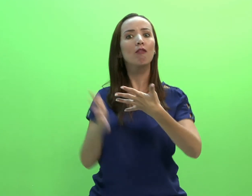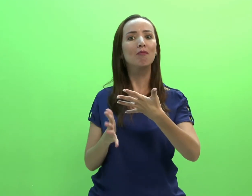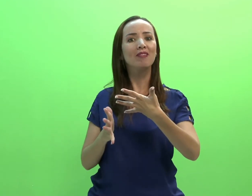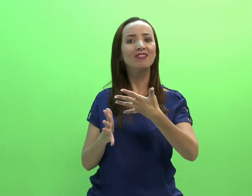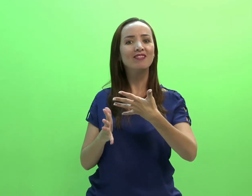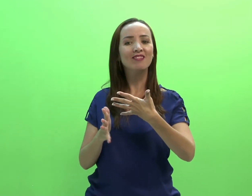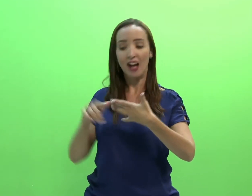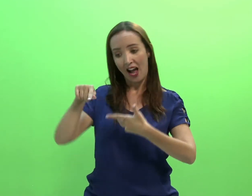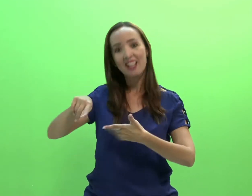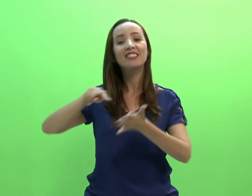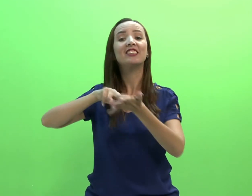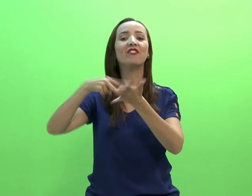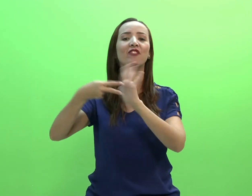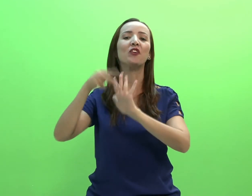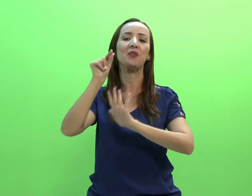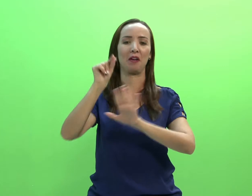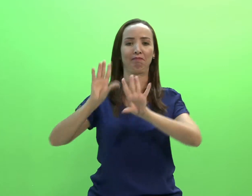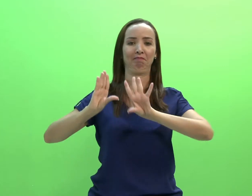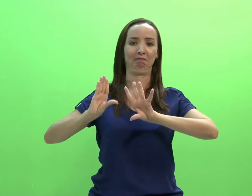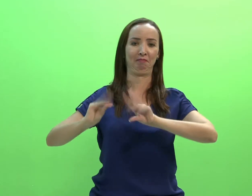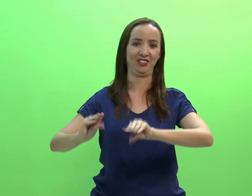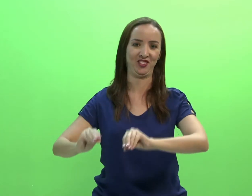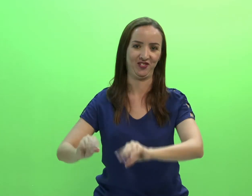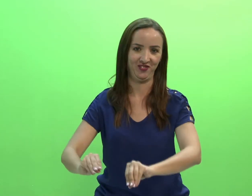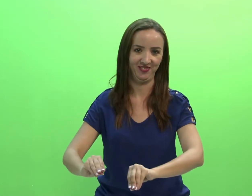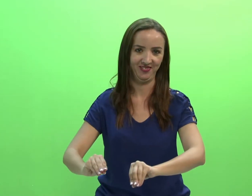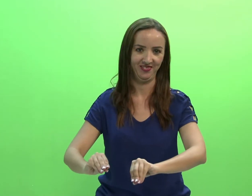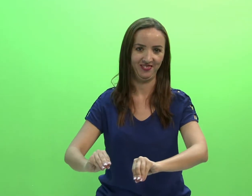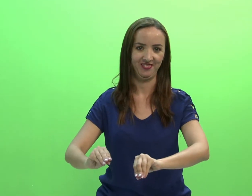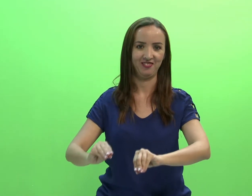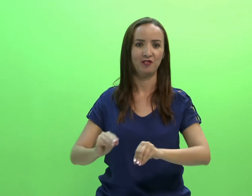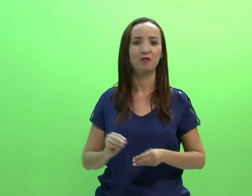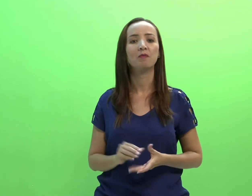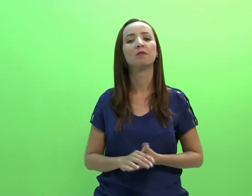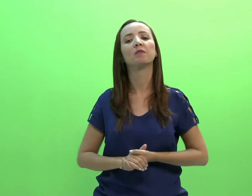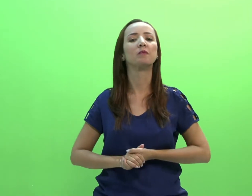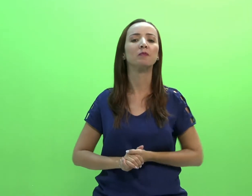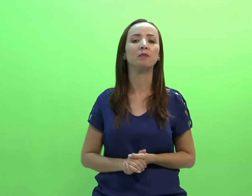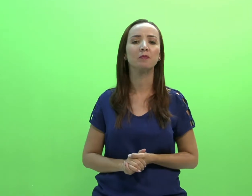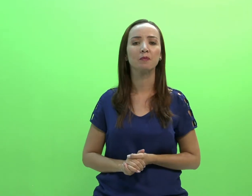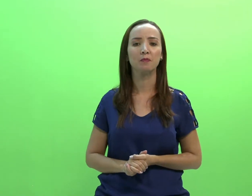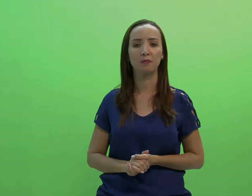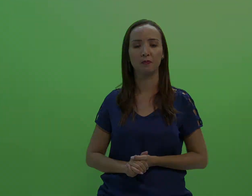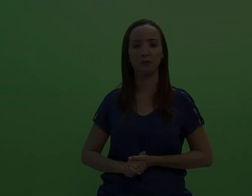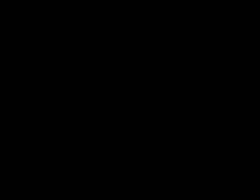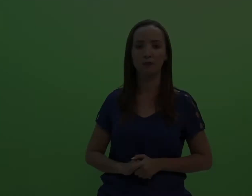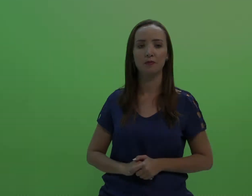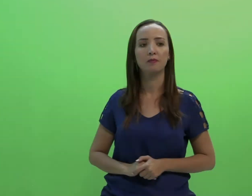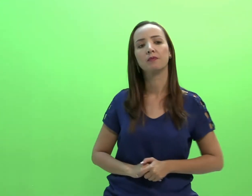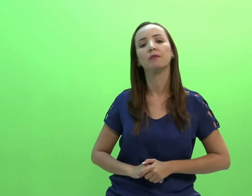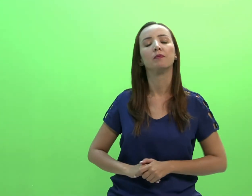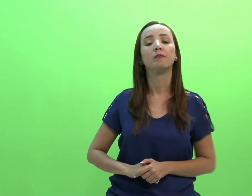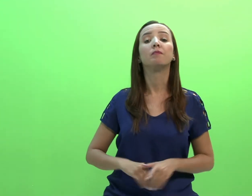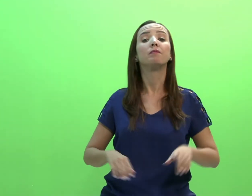Aí você quer acrescentar ao ensino de Libras. Então, isso é uma interferência.